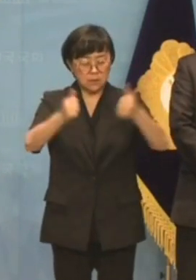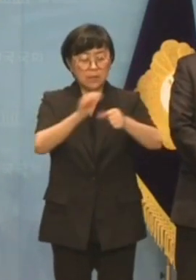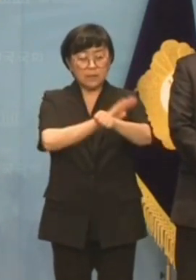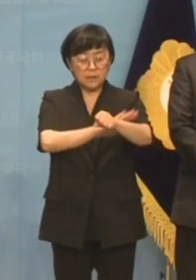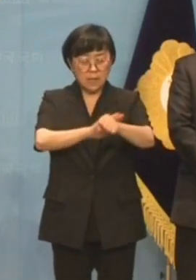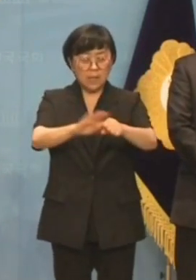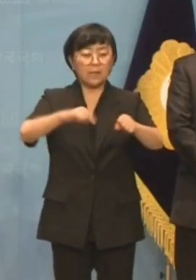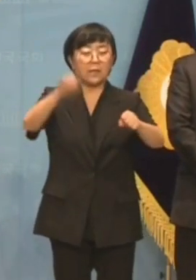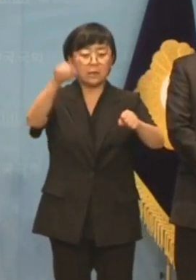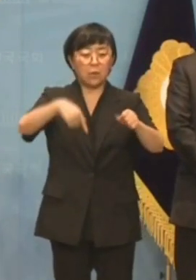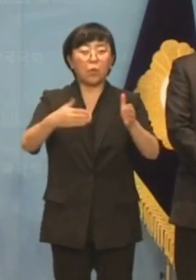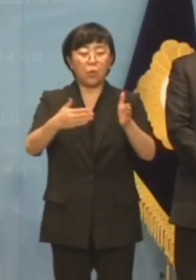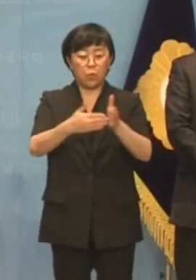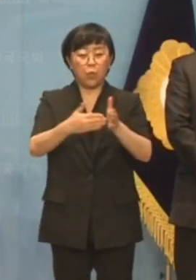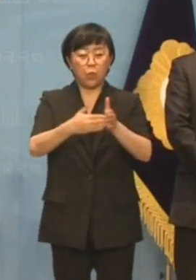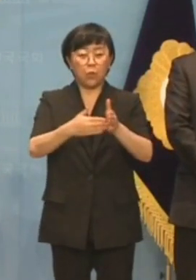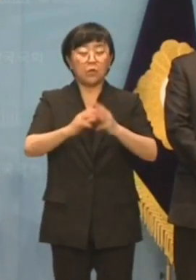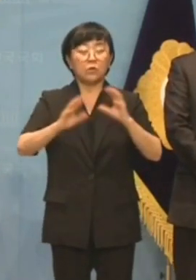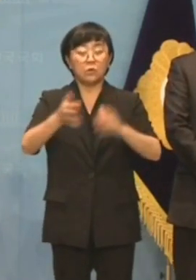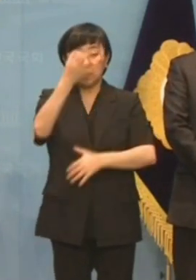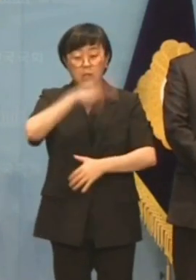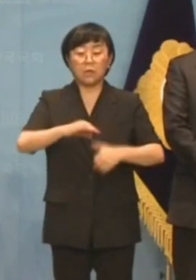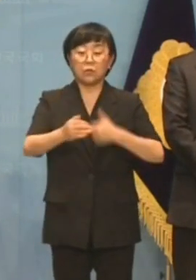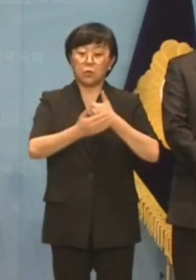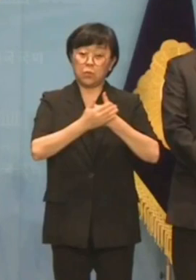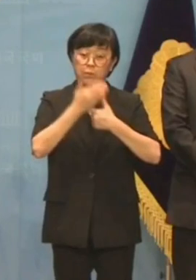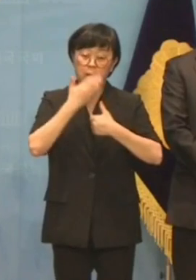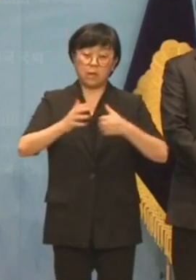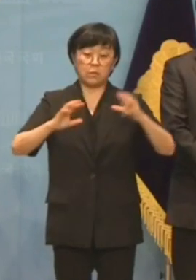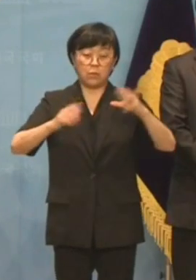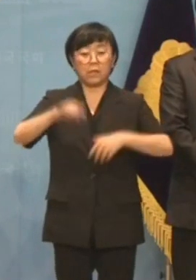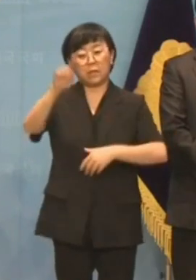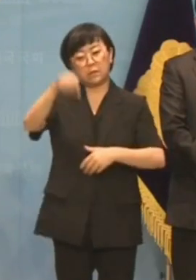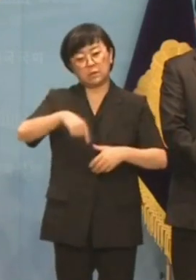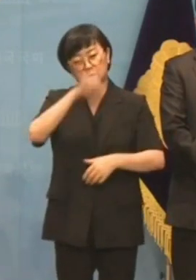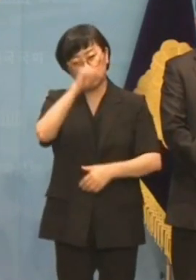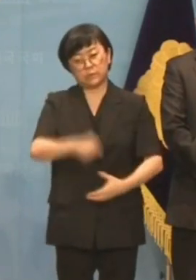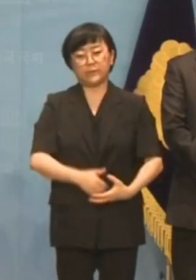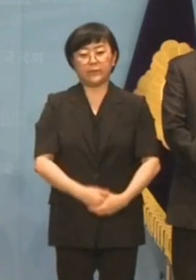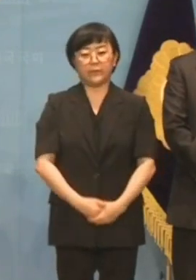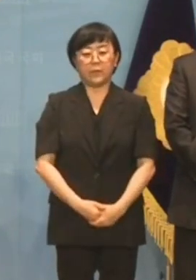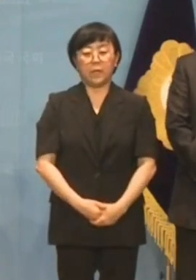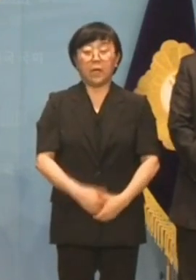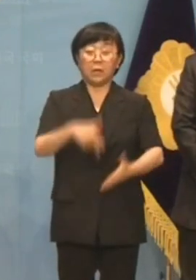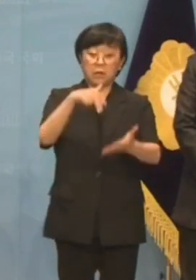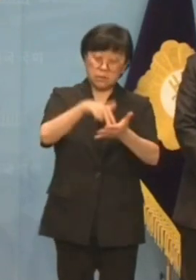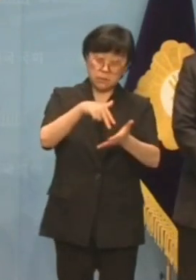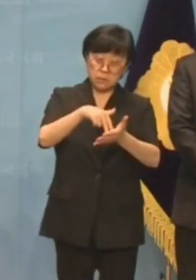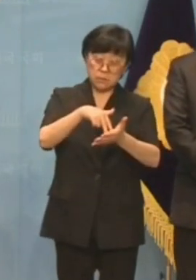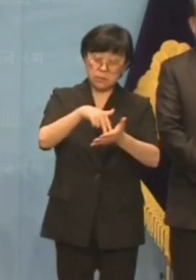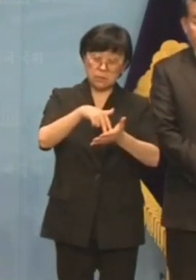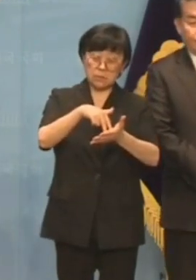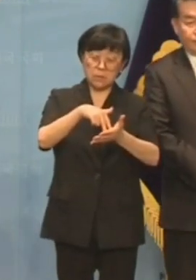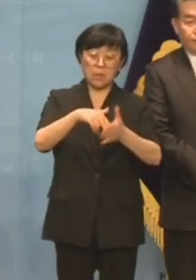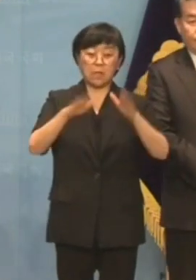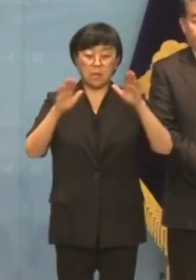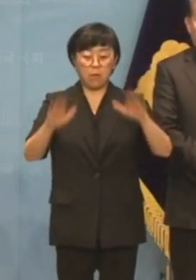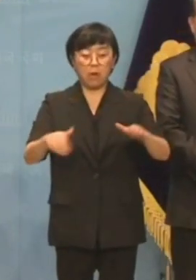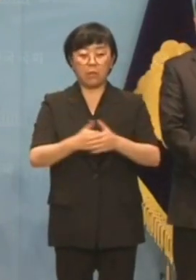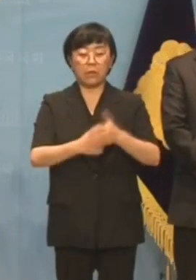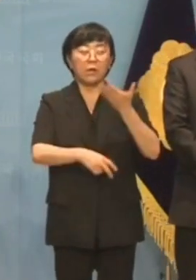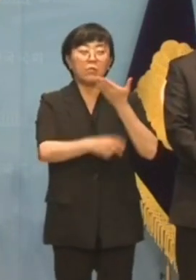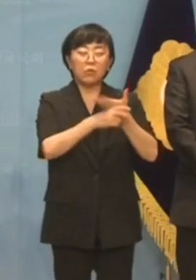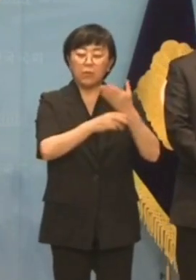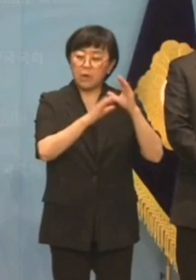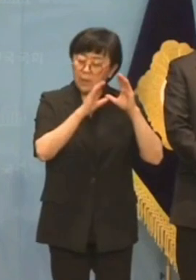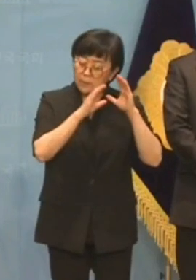하고 오고 또 우리 국익에 도움이 되는 외교를 하고 왔으면 좋겠습니다. 그런 입장에서 이번 도감청에